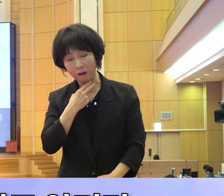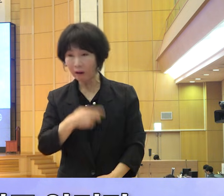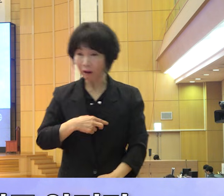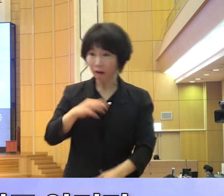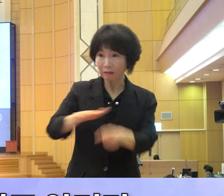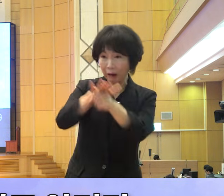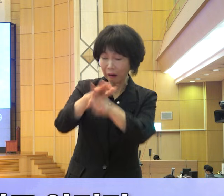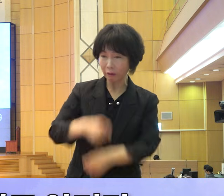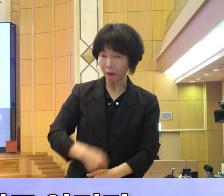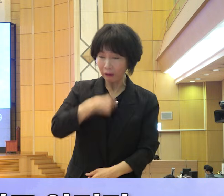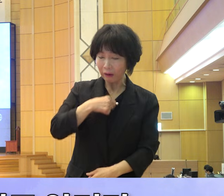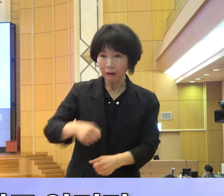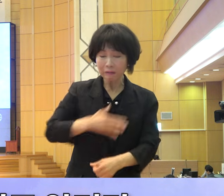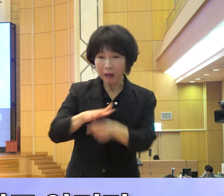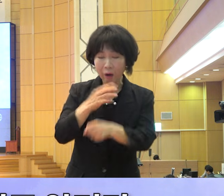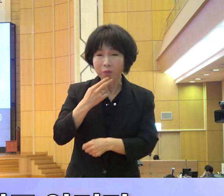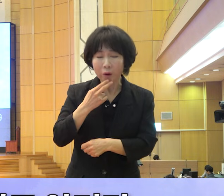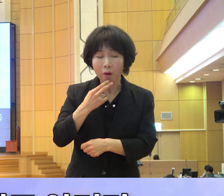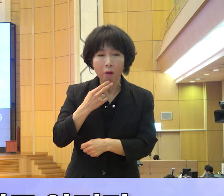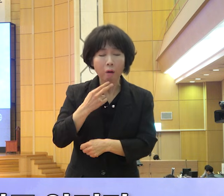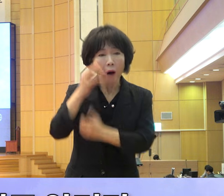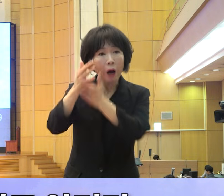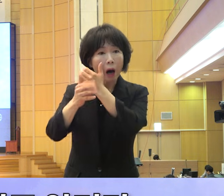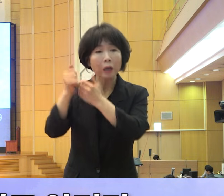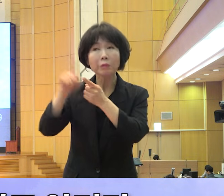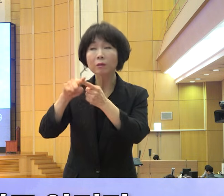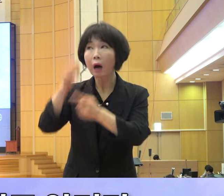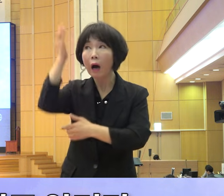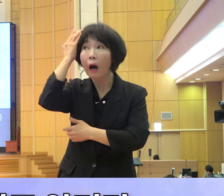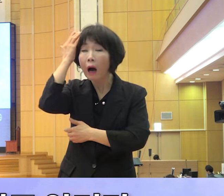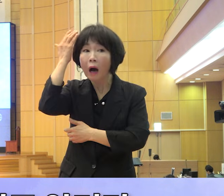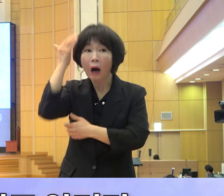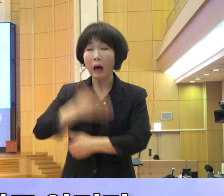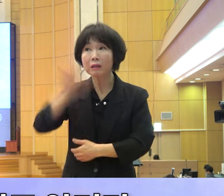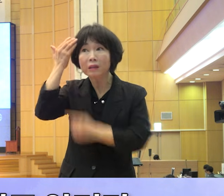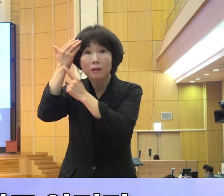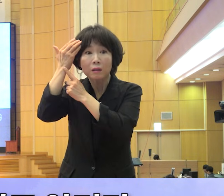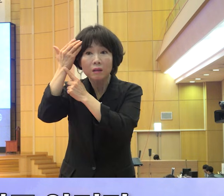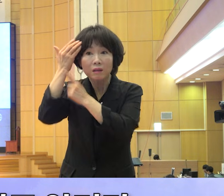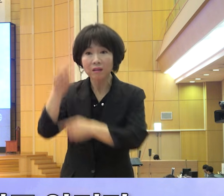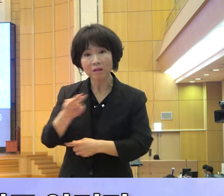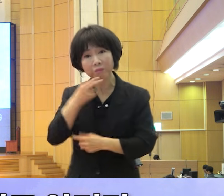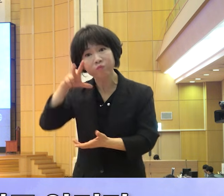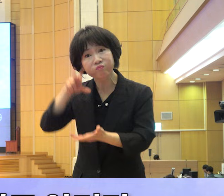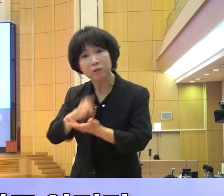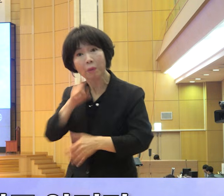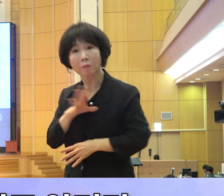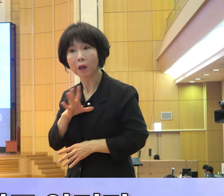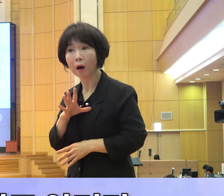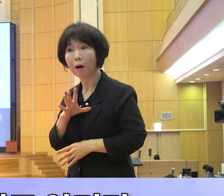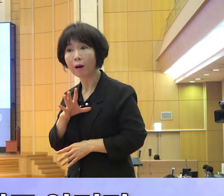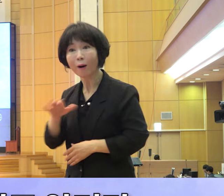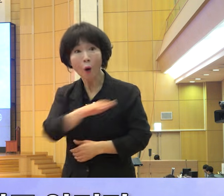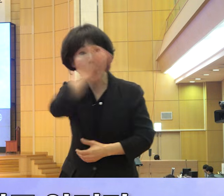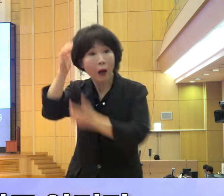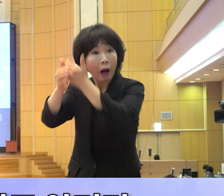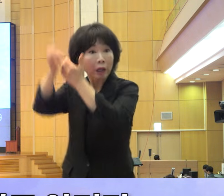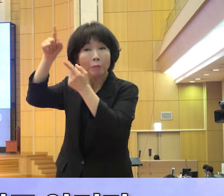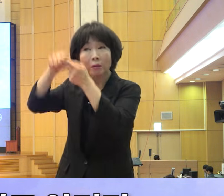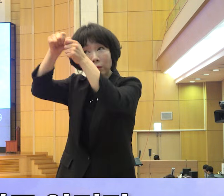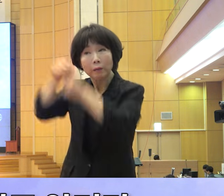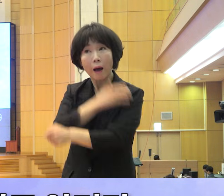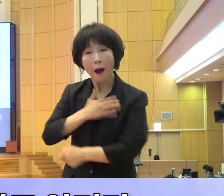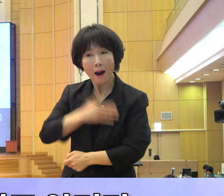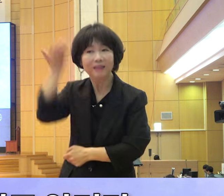없고 하나님을 아는 지식도 없고, 여기에서 하나님을 아는